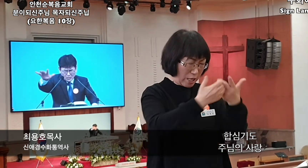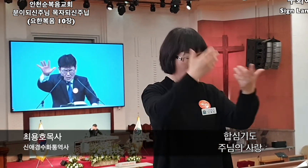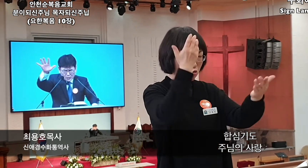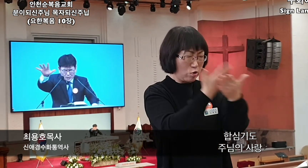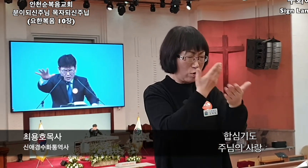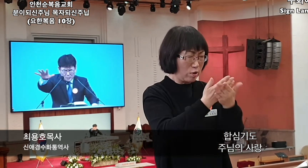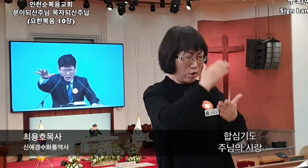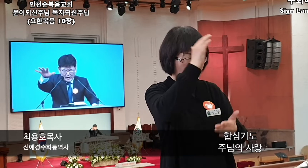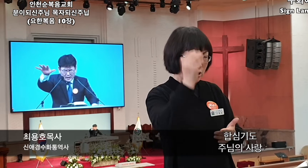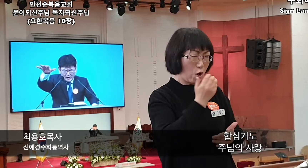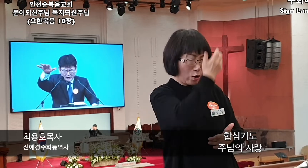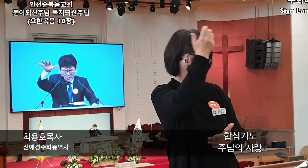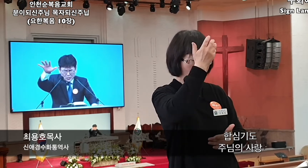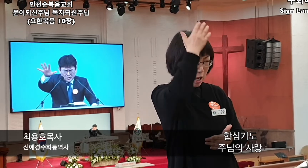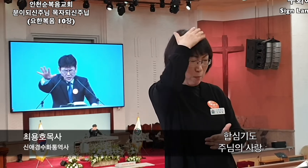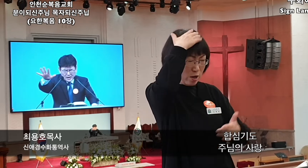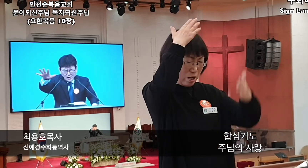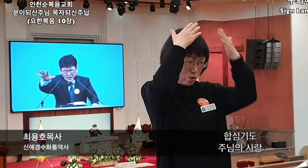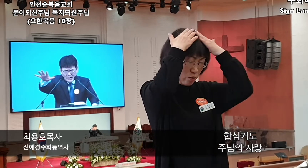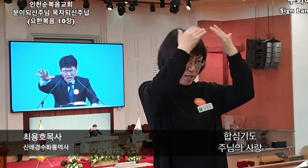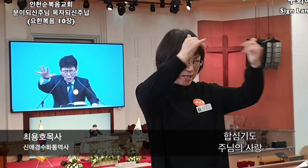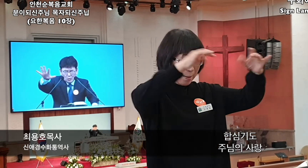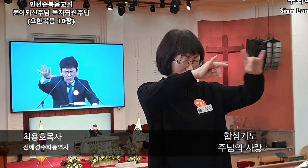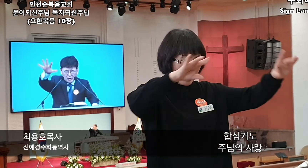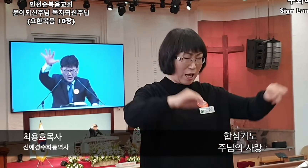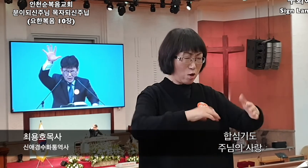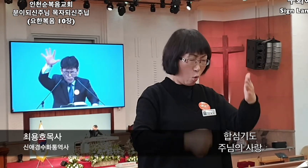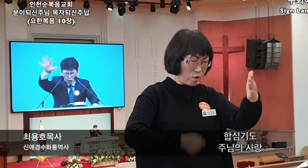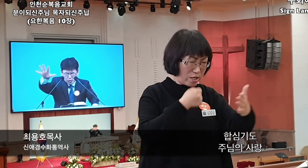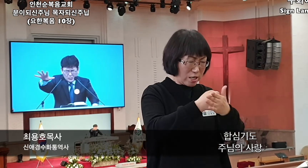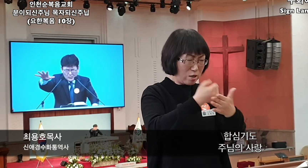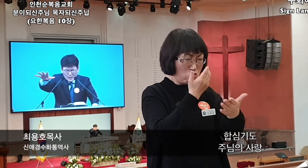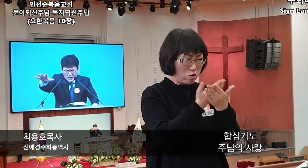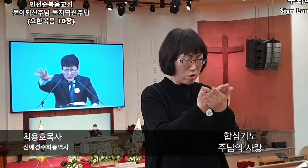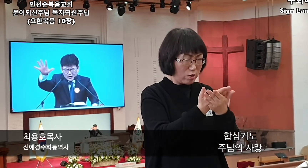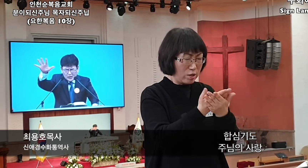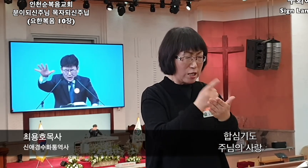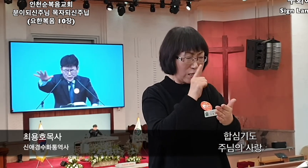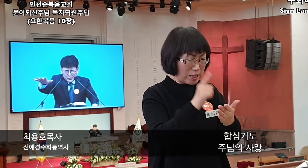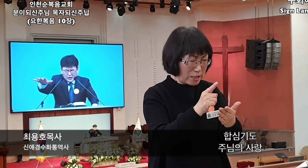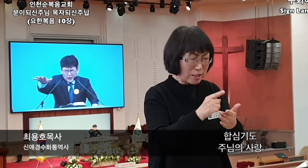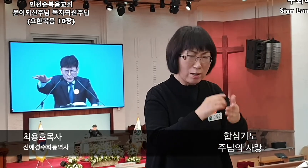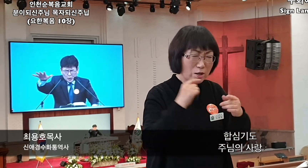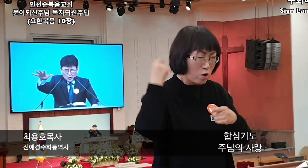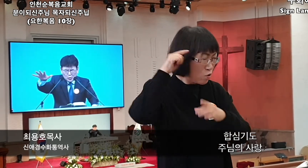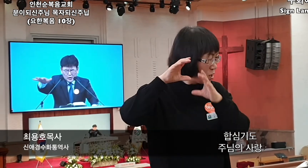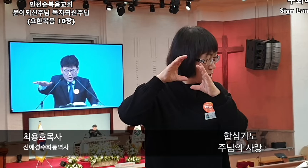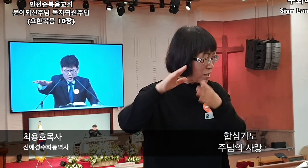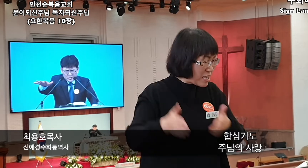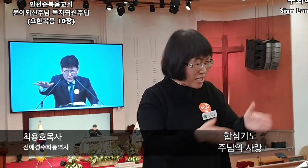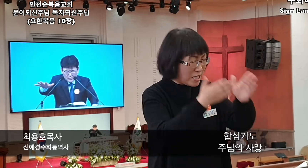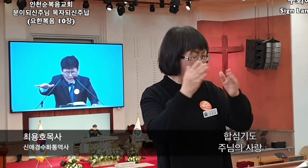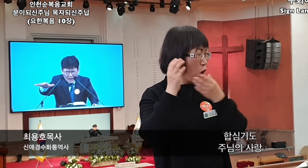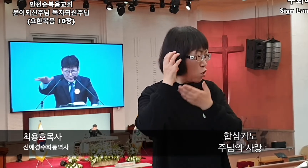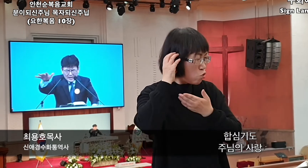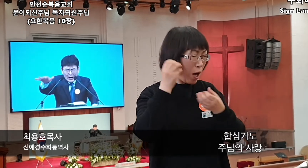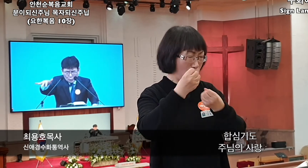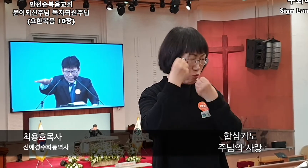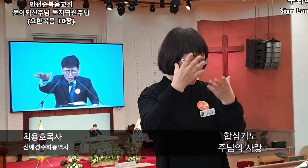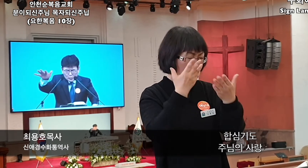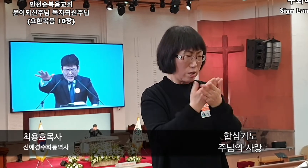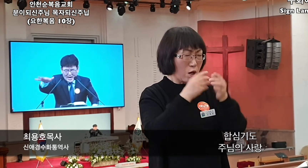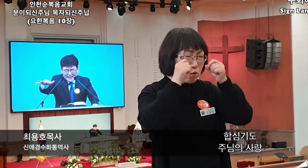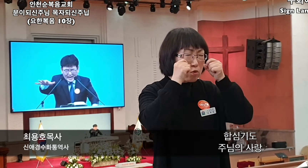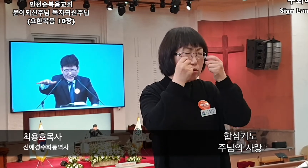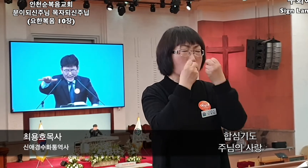주시옵소서. 성령님 머리에 손을 얹은 자들마다 용기를 주시고 그 귀를 여시고 눈을 여셔서 아버지